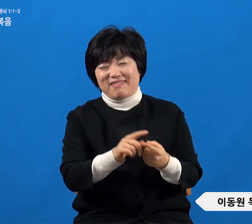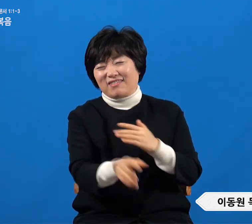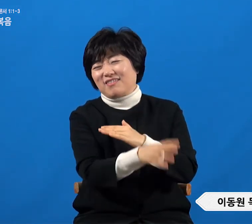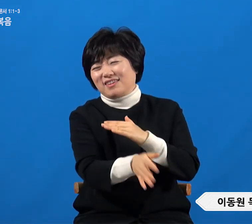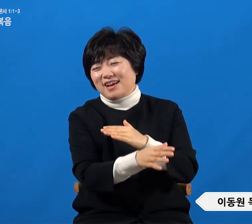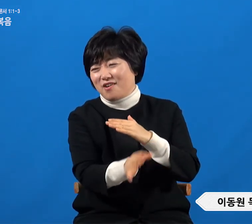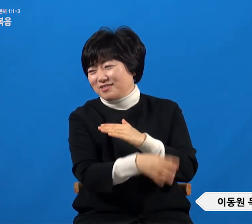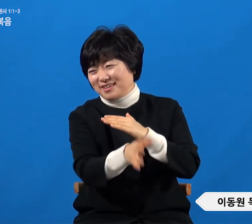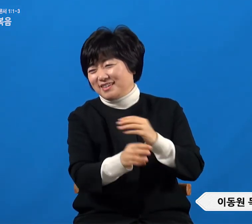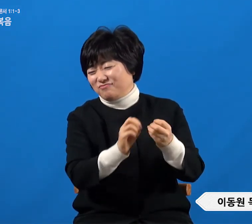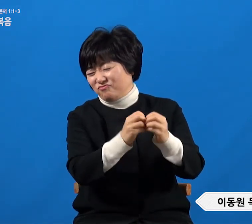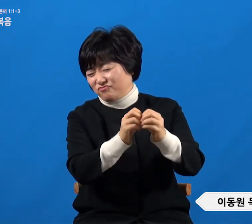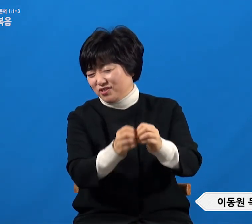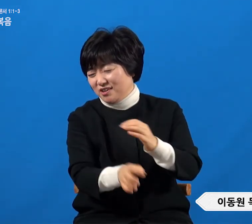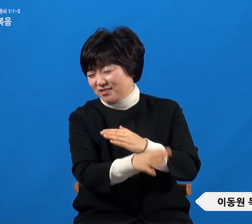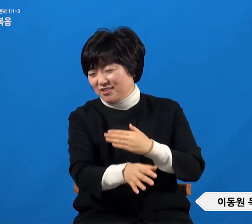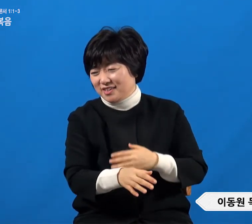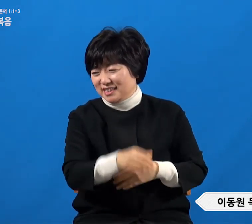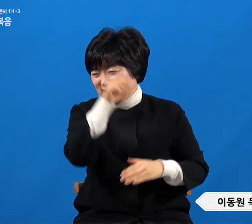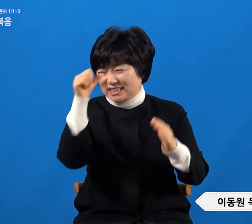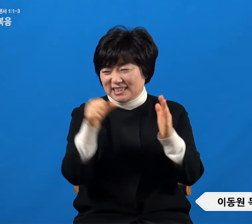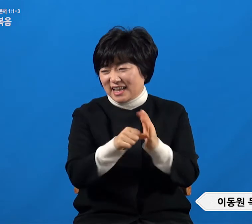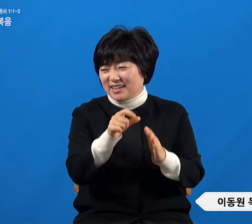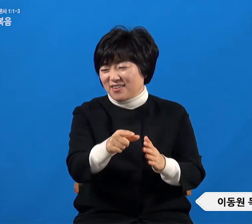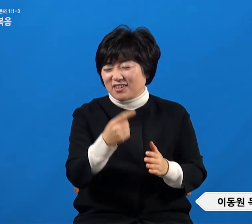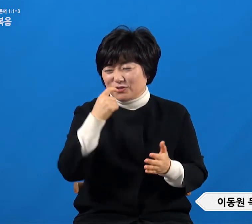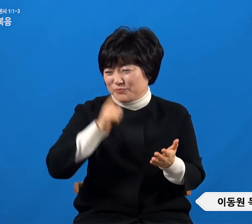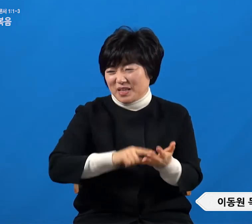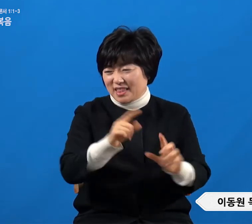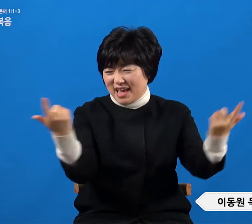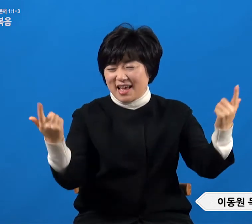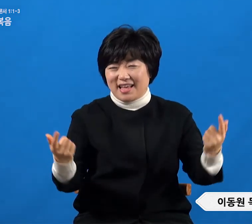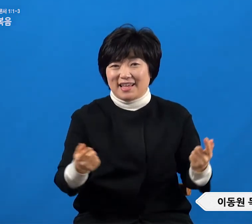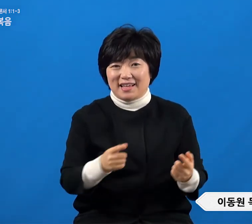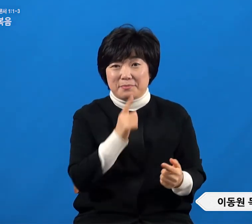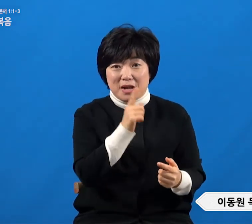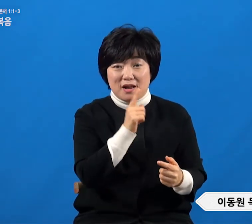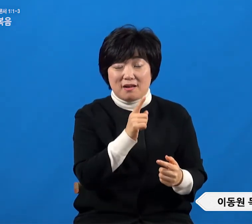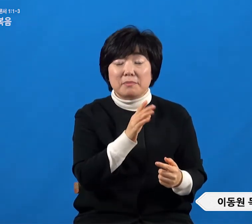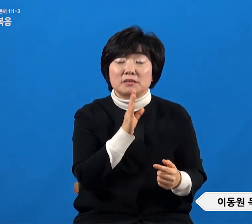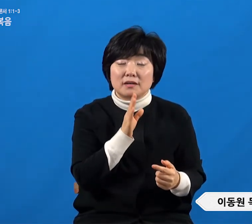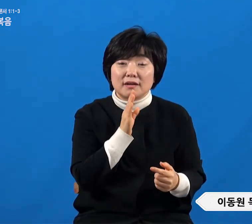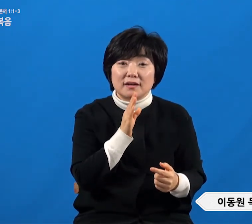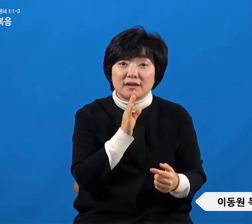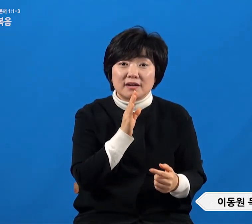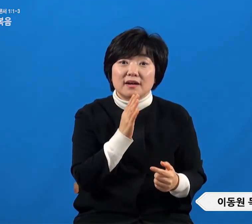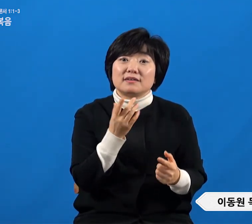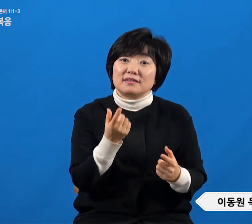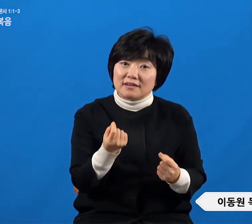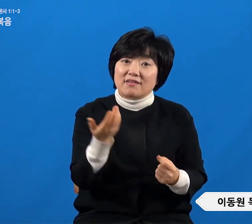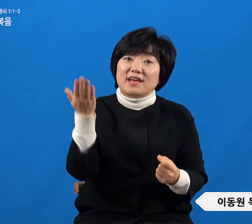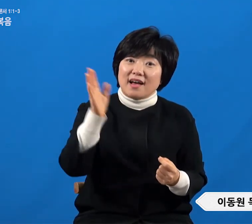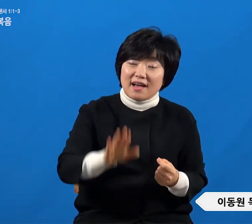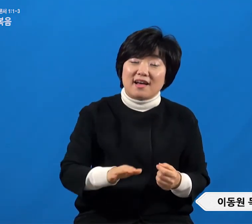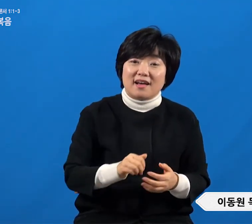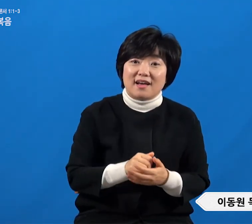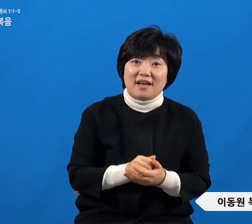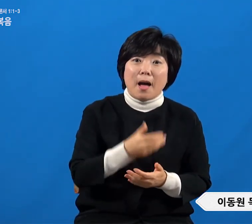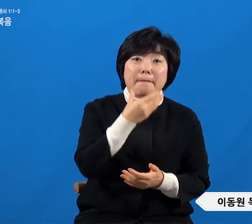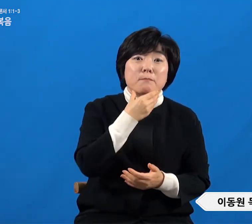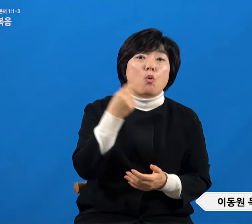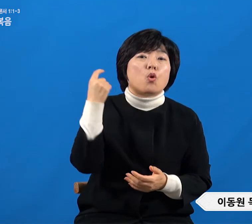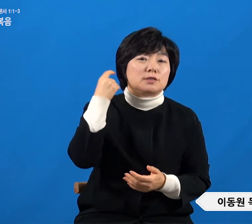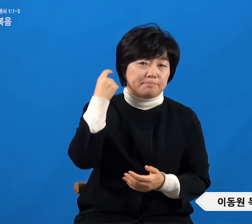그렇게 인생이 쉽게 변할 수 있느냐고. 맞습니다. 인생은 그렇게 쉽게 변하지 않습니다. 그러나